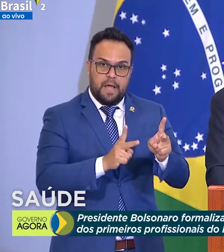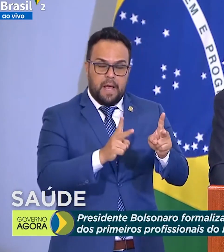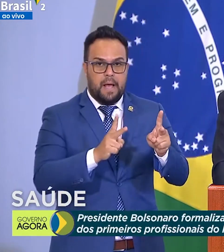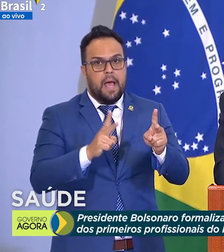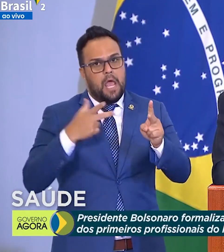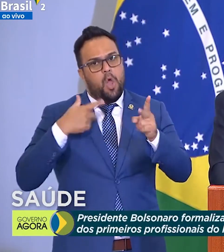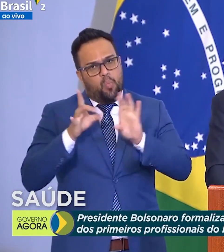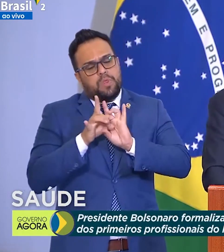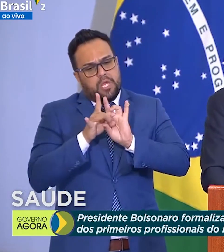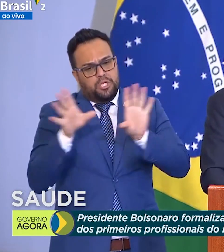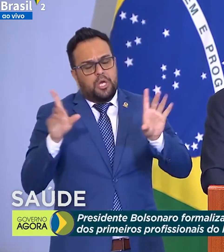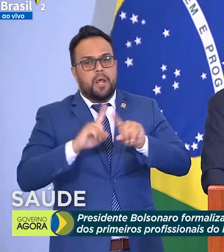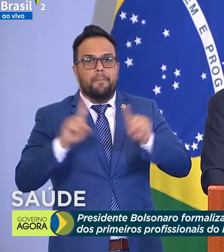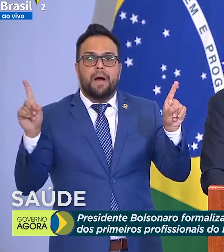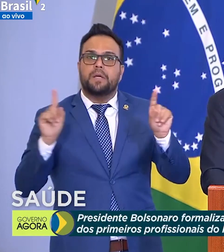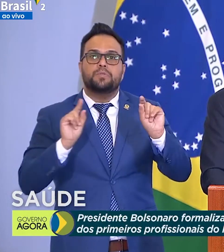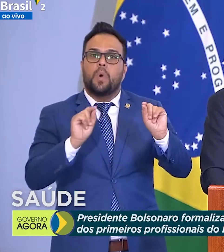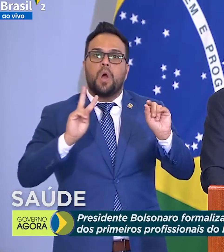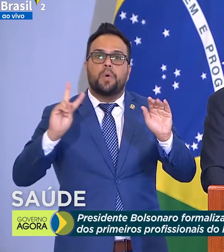quando eu ganhei a eleição,